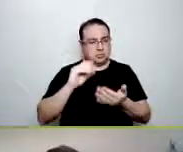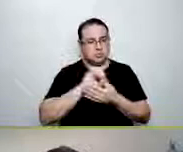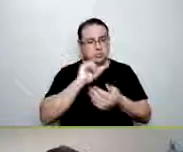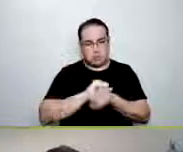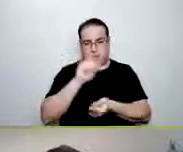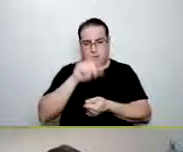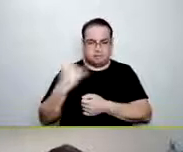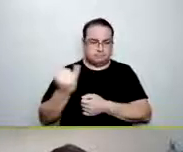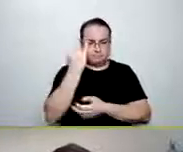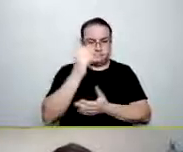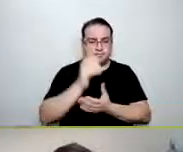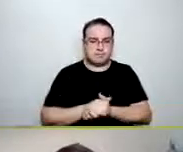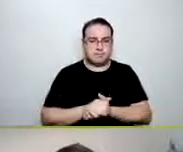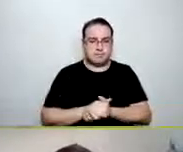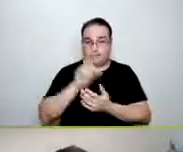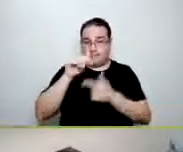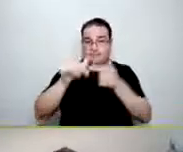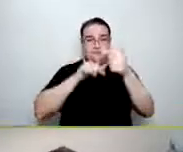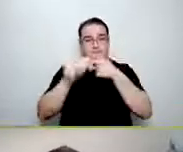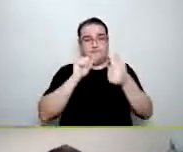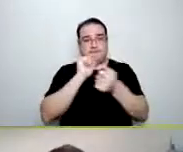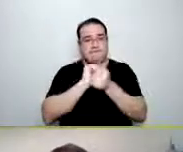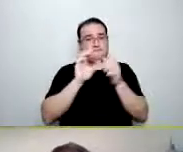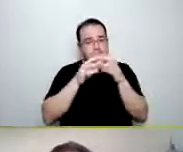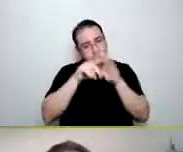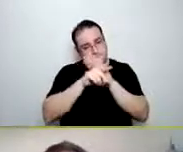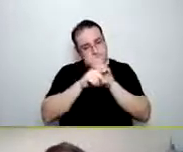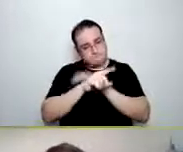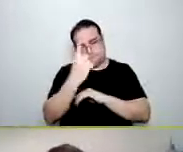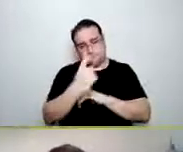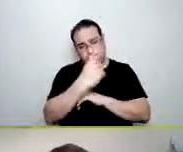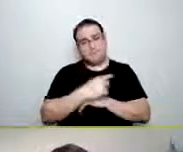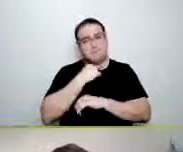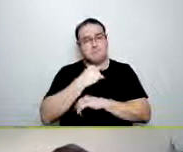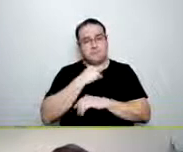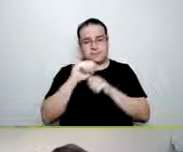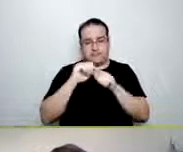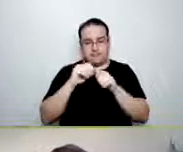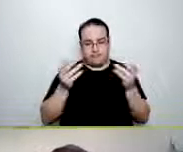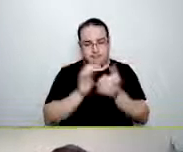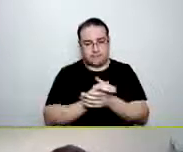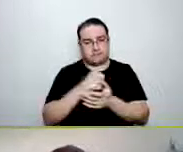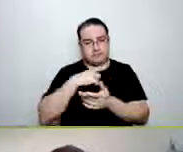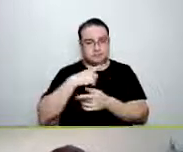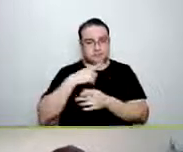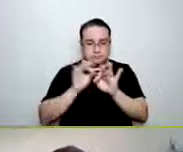fundamental. Isso é uma tarefa que os pesquisadores individuais não podem fazer. isso tem que ser feito por